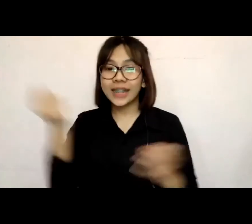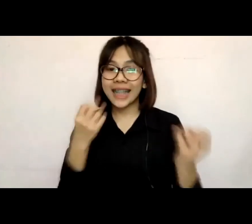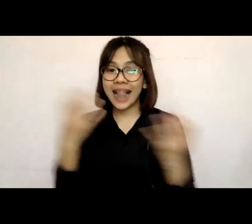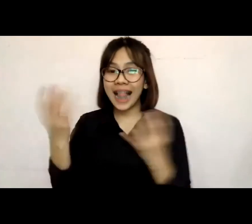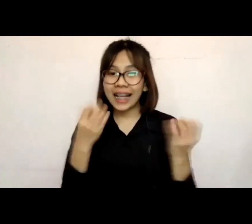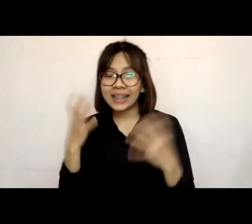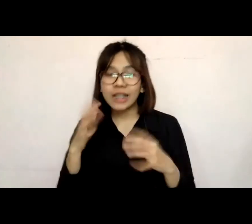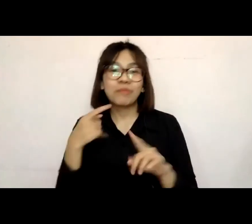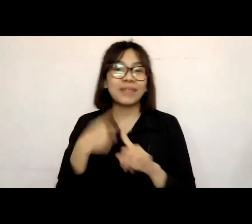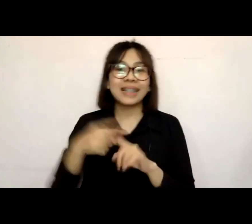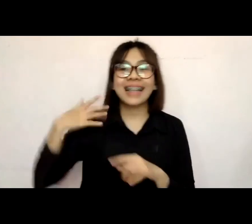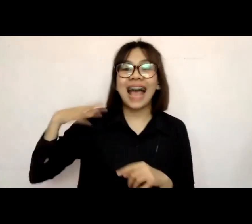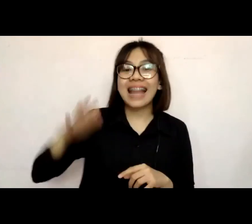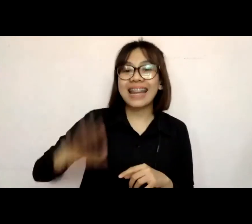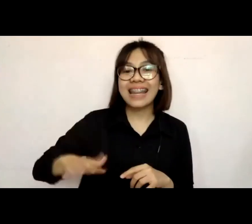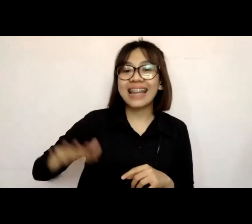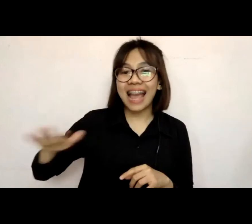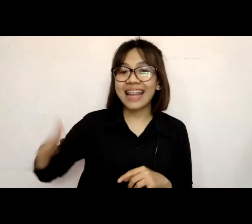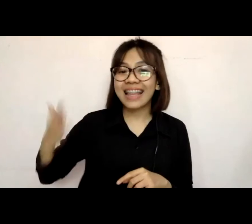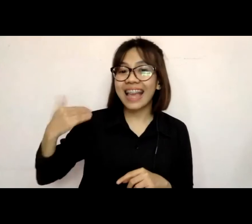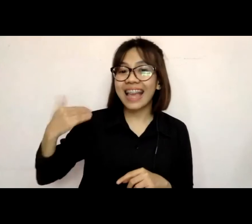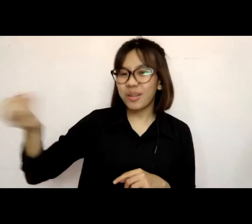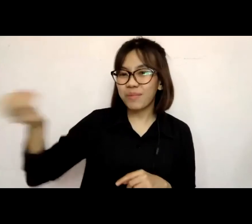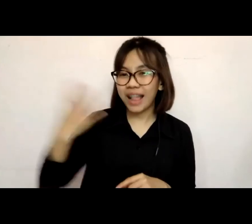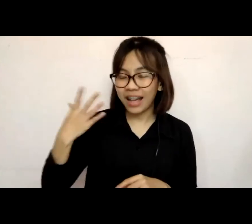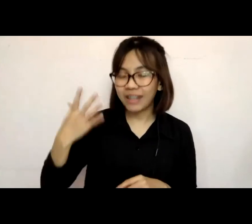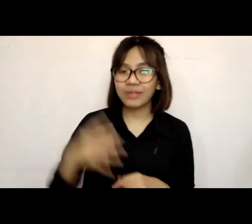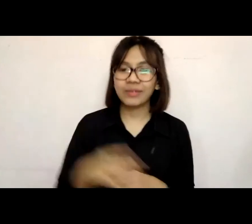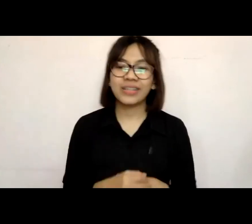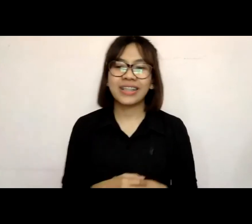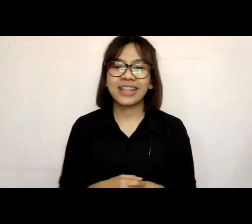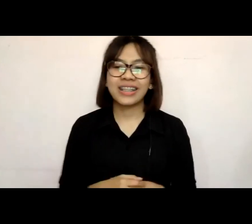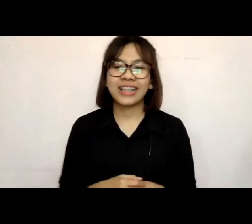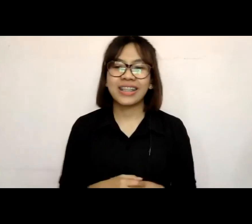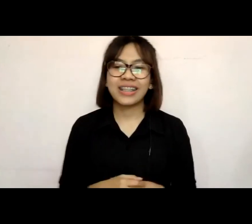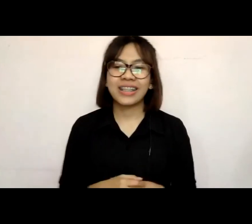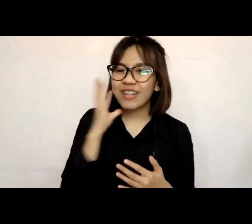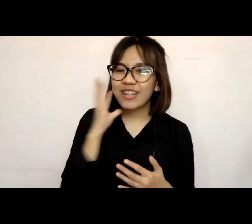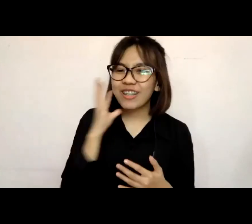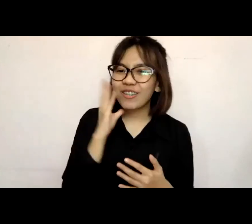untuk meningkatkan awareness terhadap kesetaraan gender ini langsung diberikan kepada sekolah-sekolah?